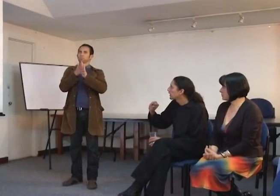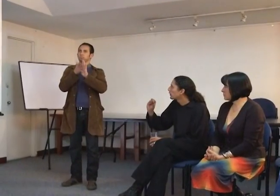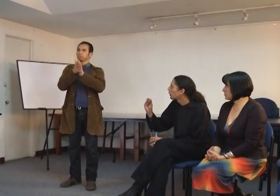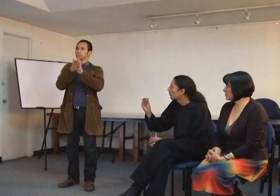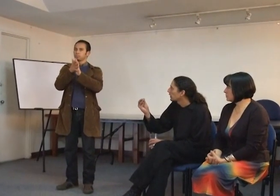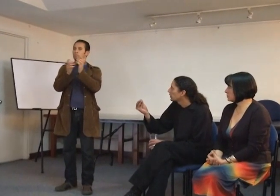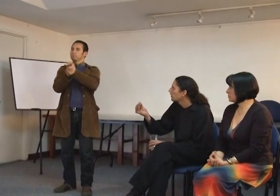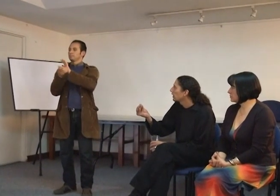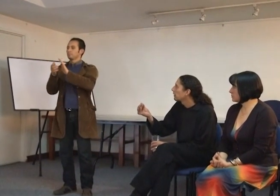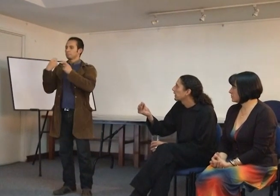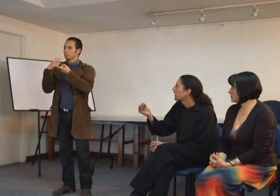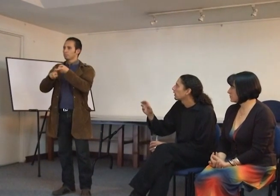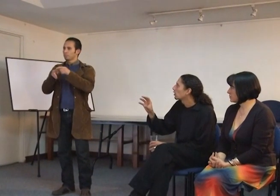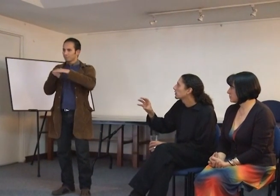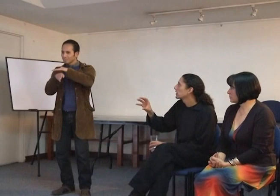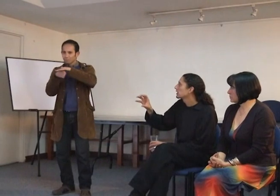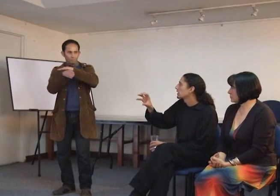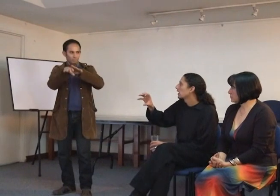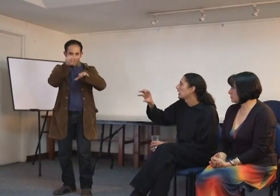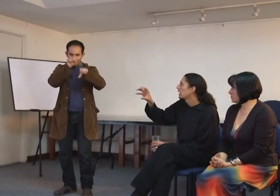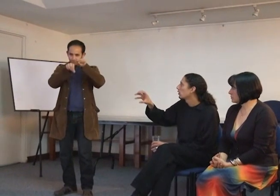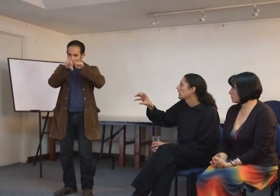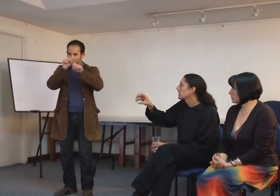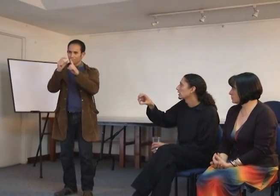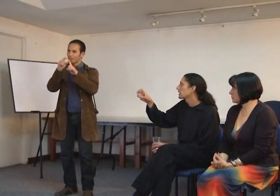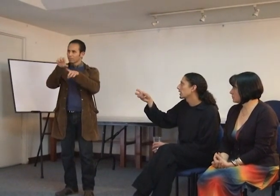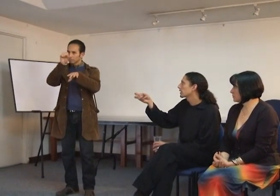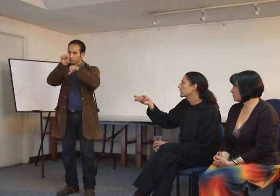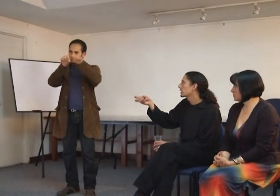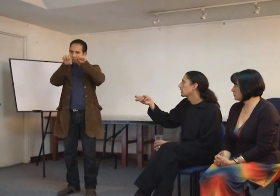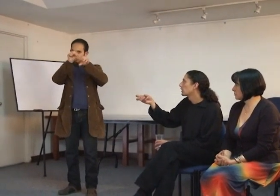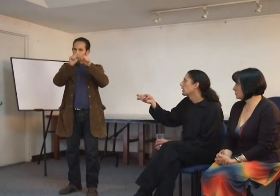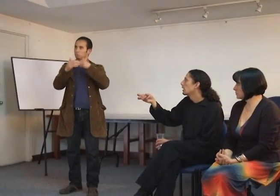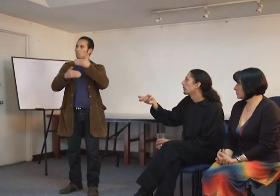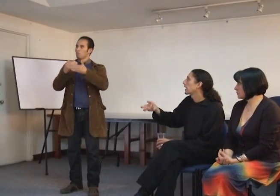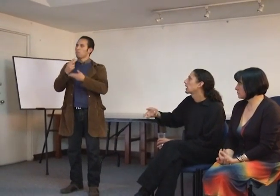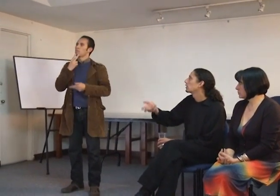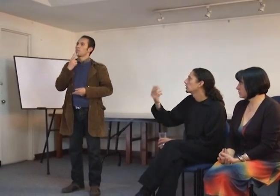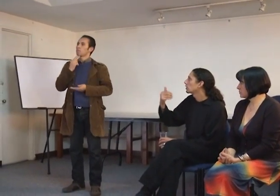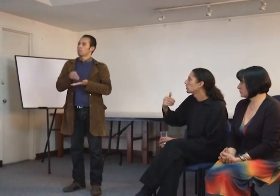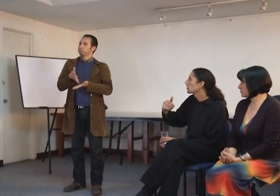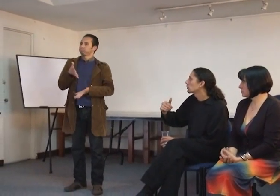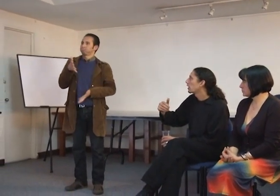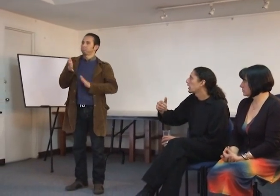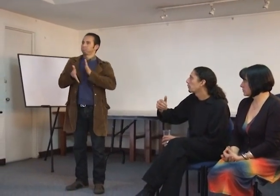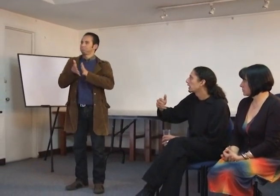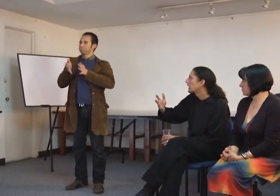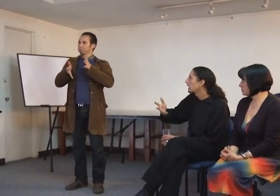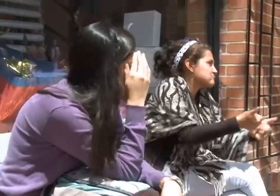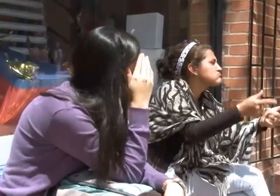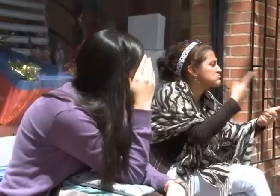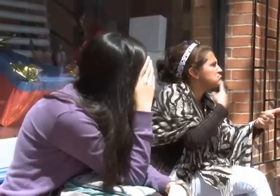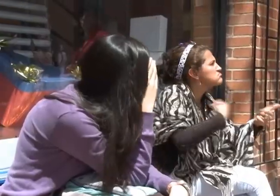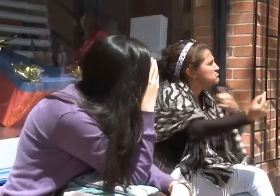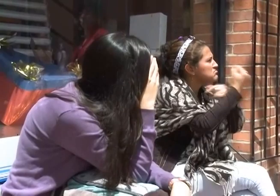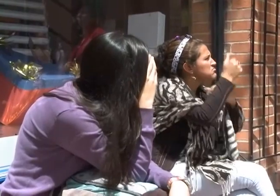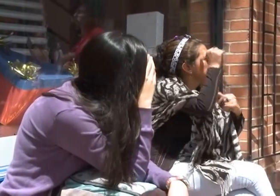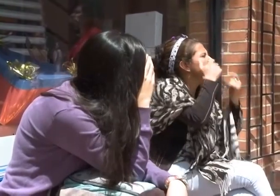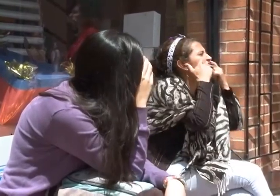médico, que la define como la dificultad o la imposibilidad de utilizar el sentido del oído. Sin embargo, también está el